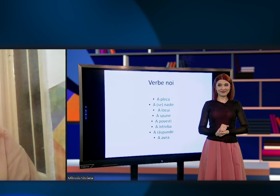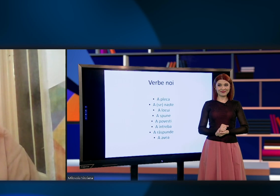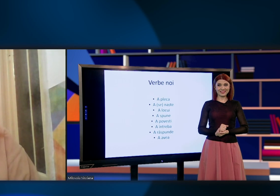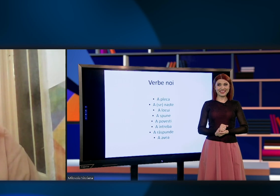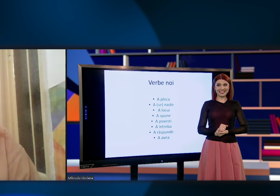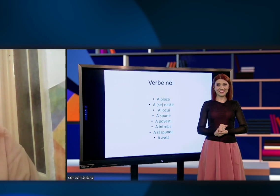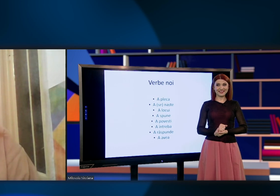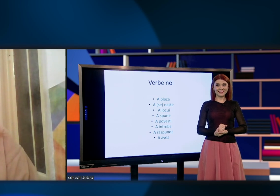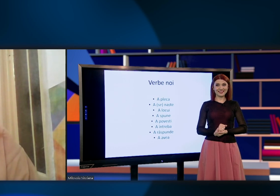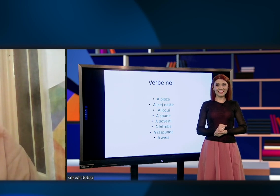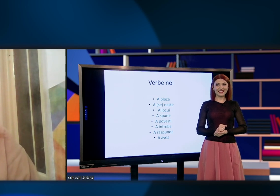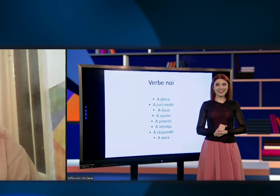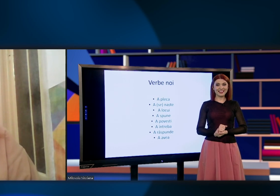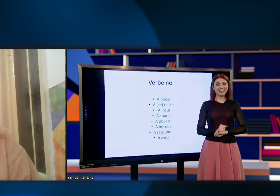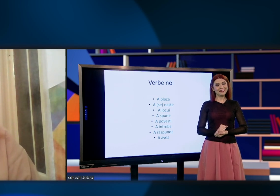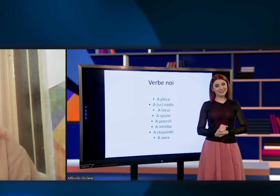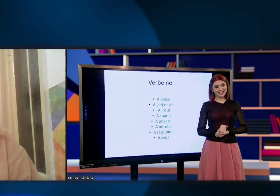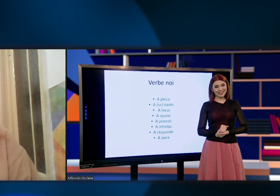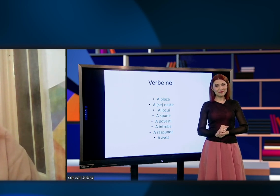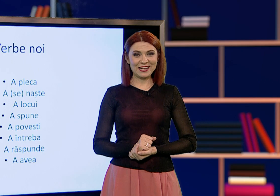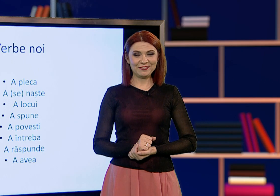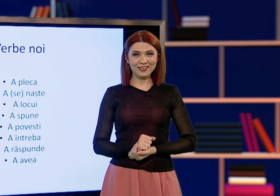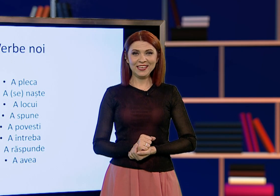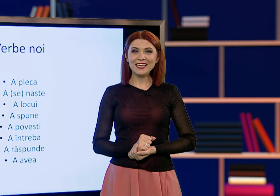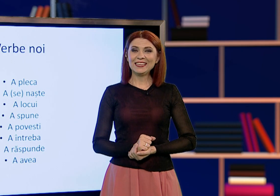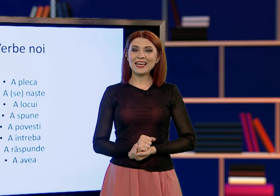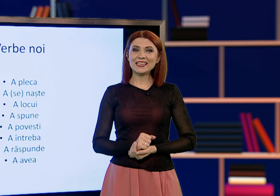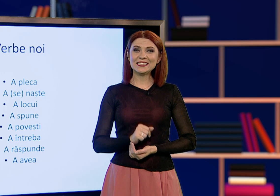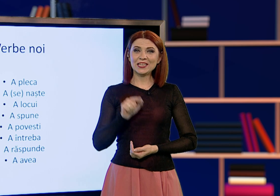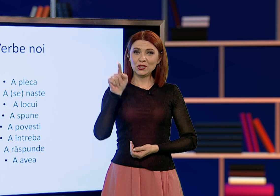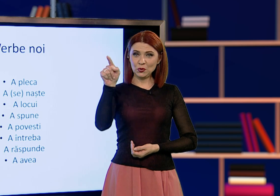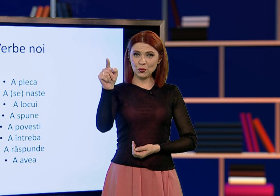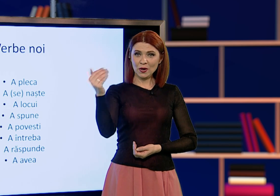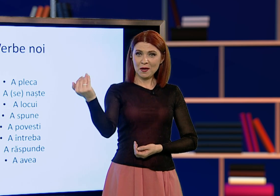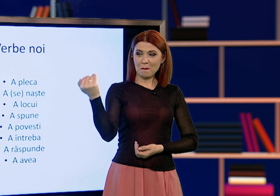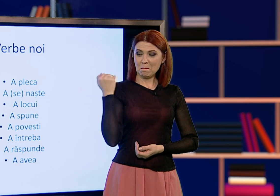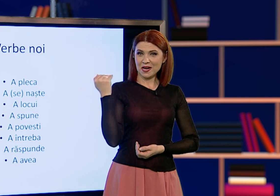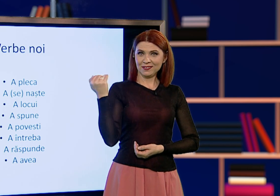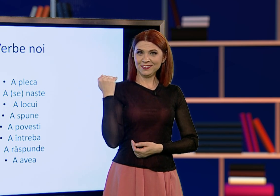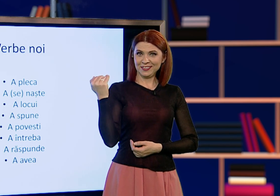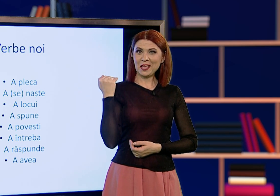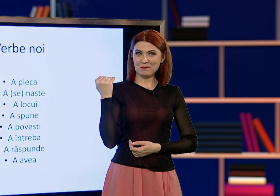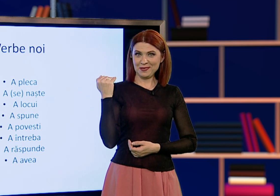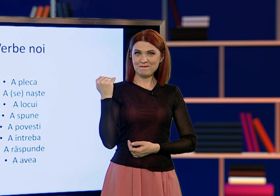mă întrebi pe mine da ar putea fi dar este tu mă întrebi